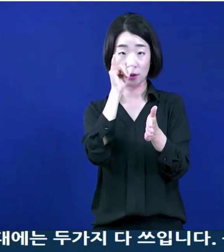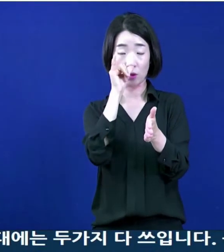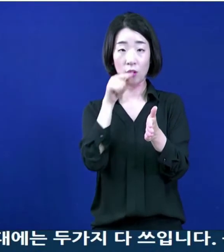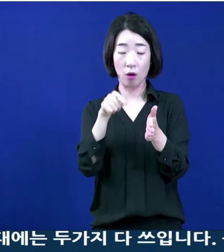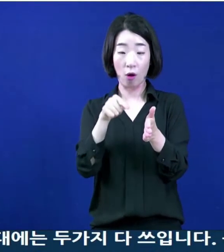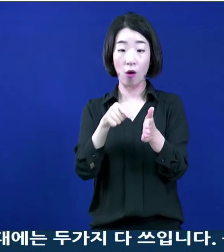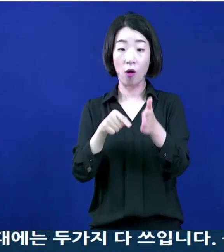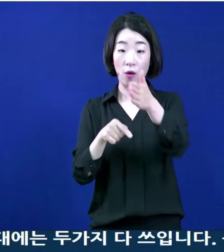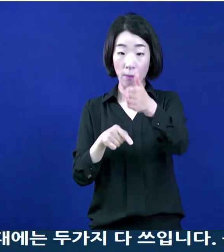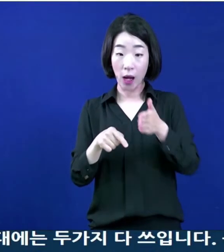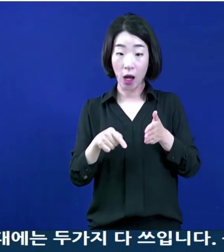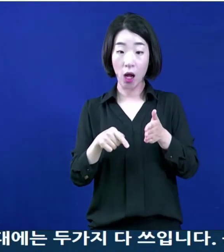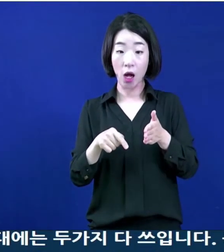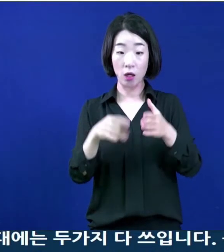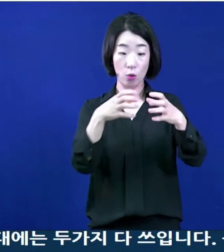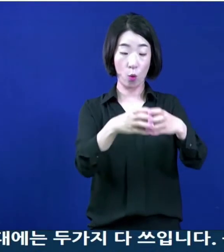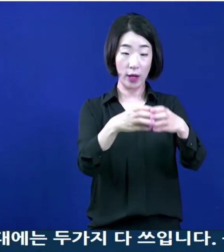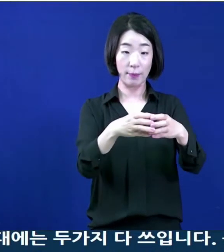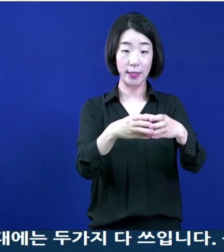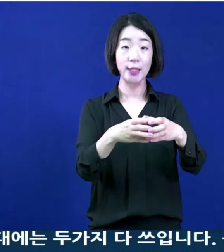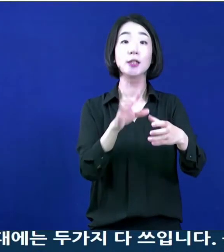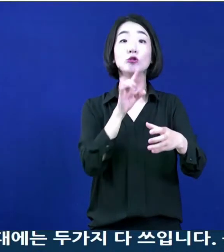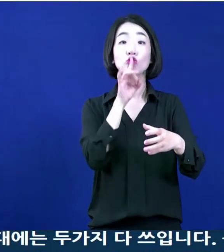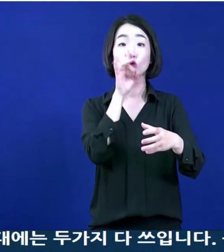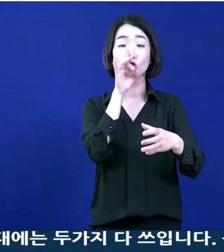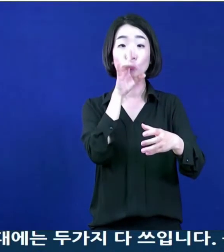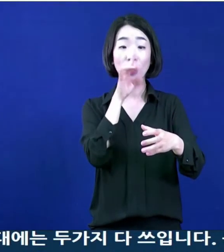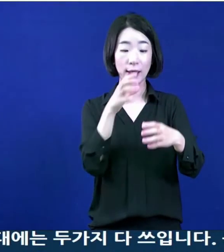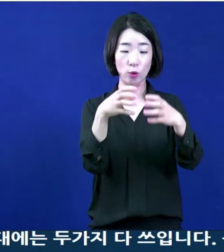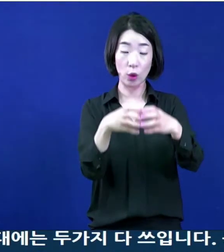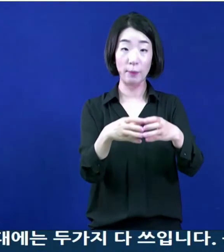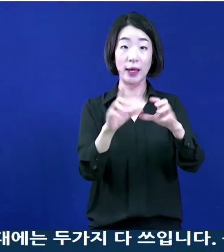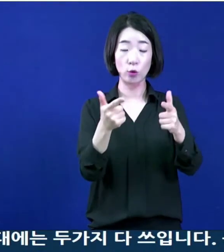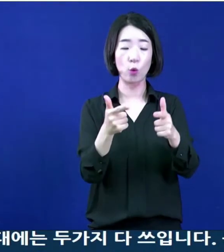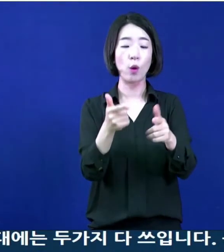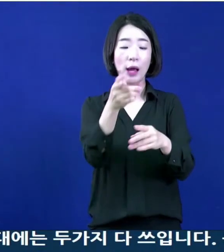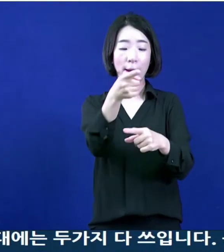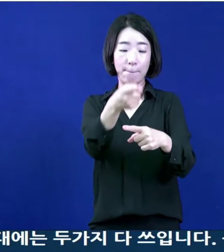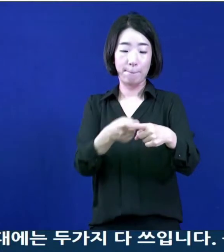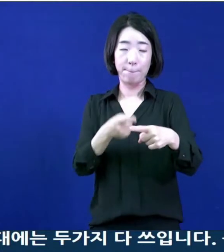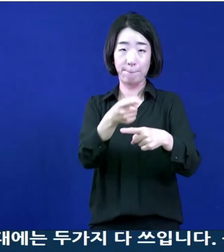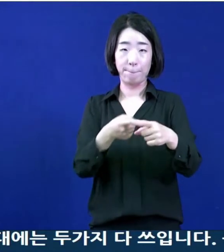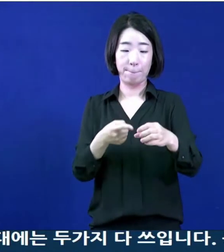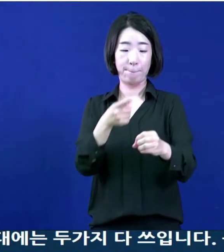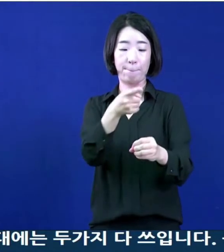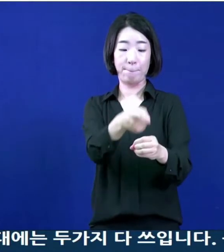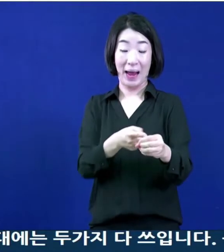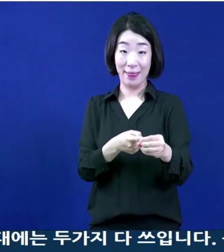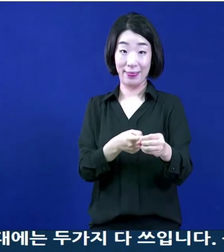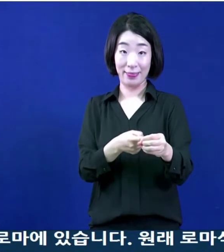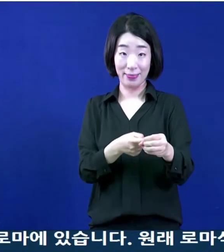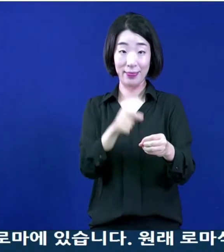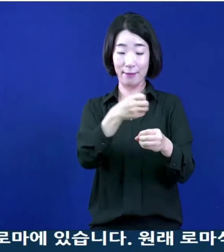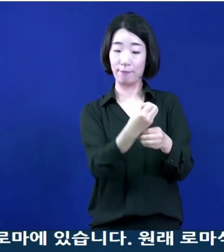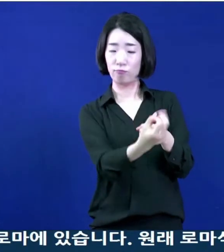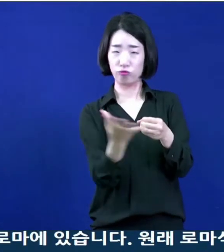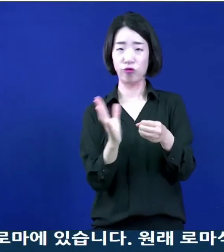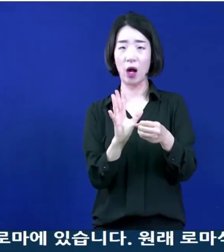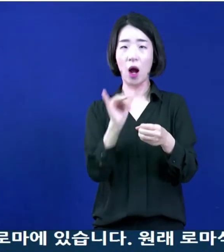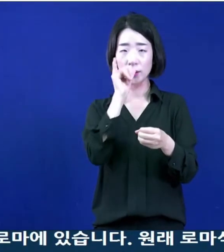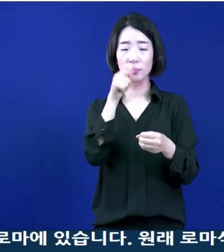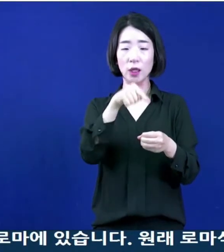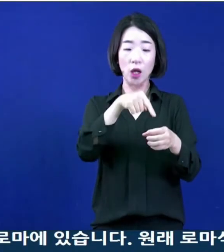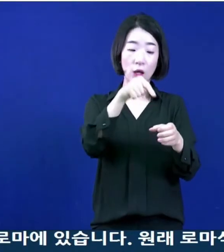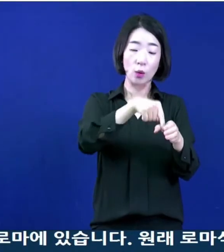딱 갈려 있는 이 원형 극장을 연극장이라고 부르는 게 앞에 무대가 세워지고 무대에서 실제로 연극을 해요.